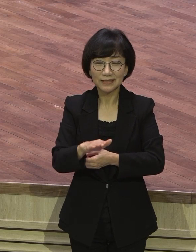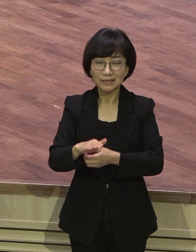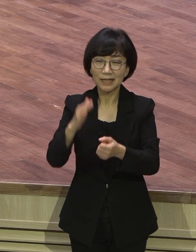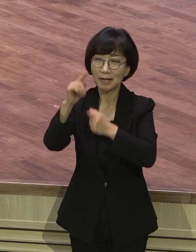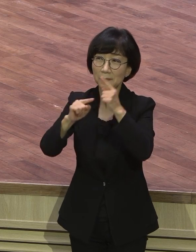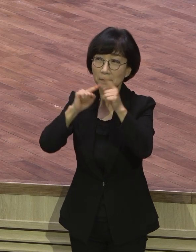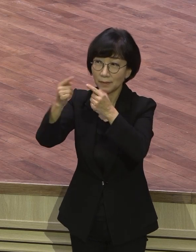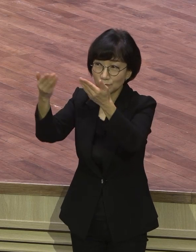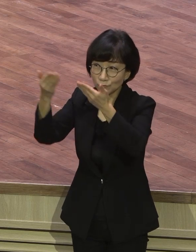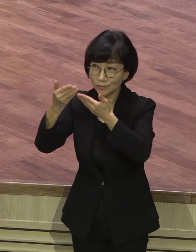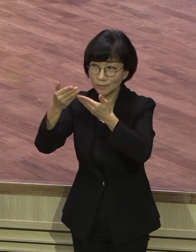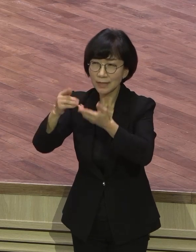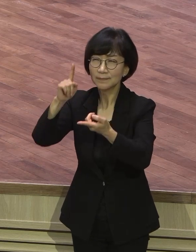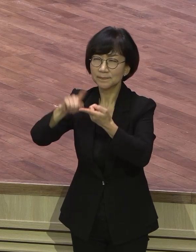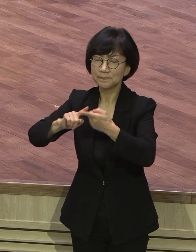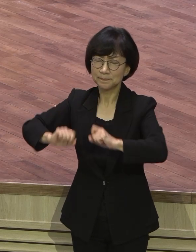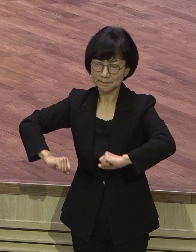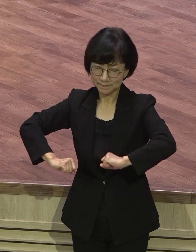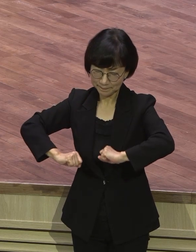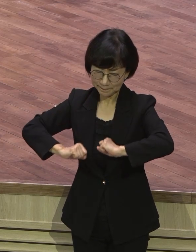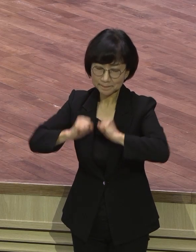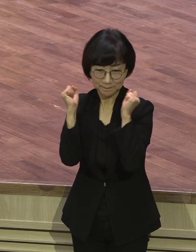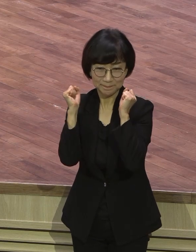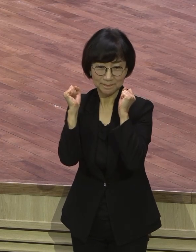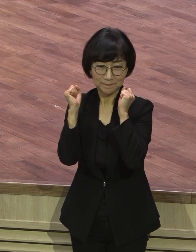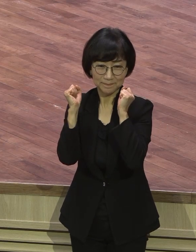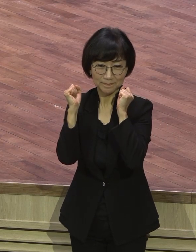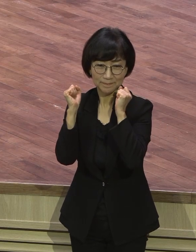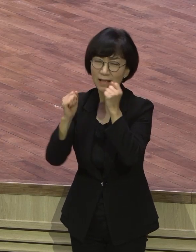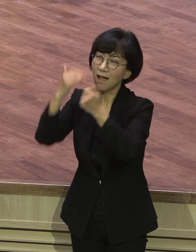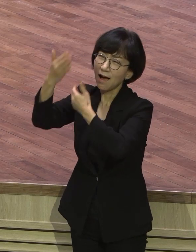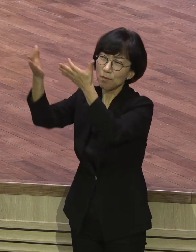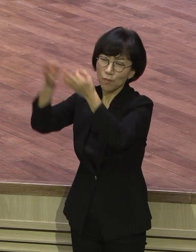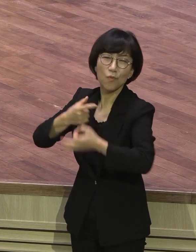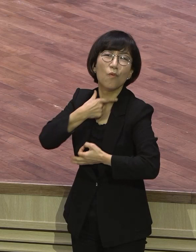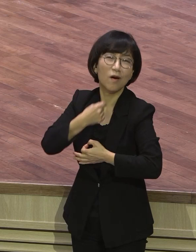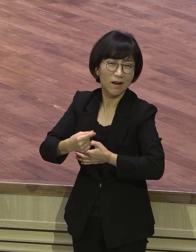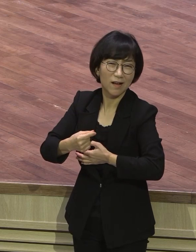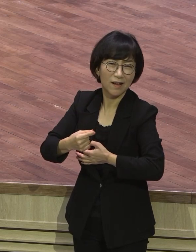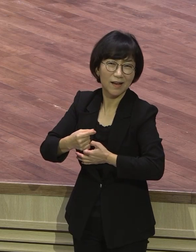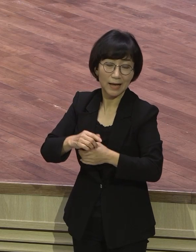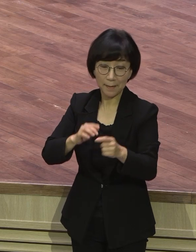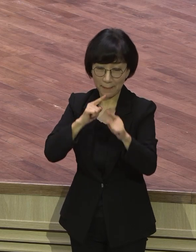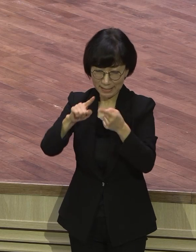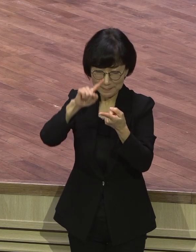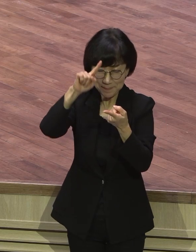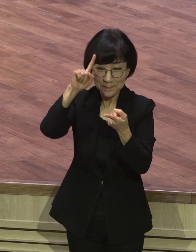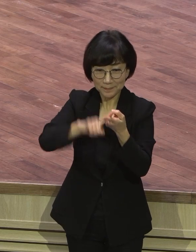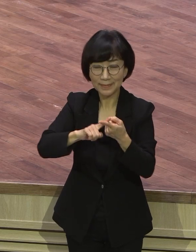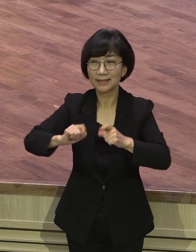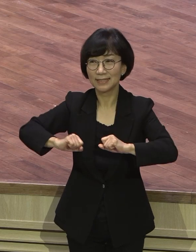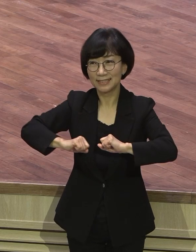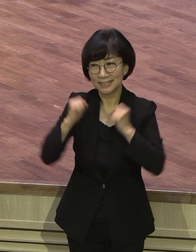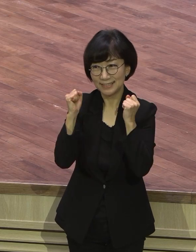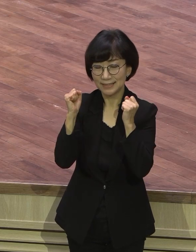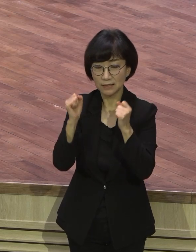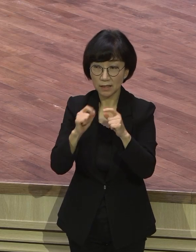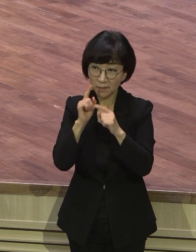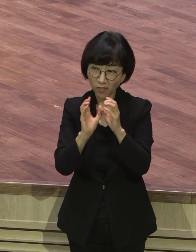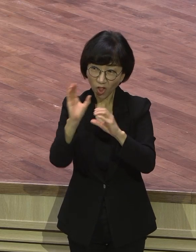하나님은 말씀에 순종하세요. 말씀이 떨어지면 그대로 믿으세요. 더하고 빼지도 마세요. 더하고 뺄